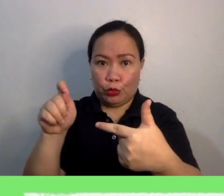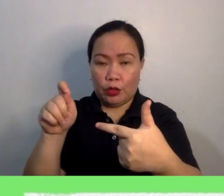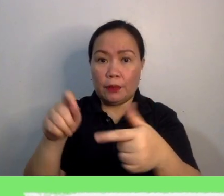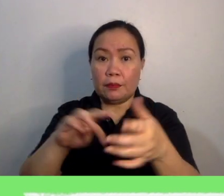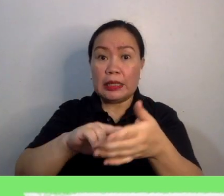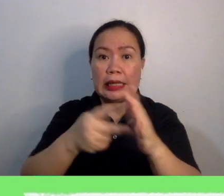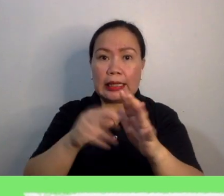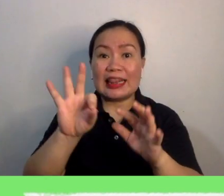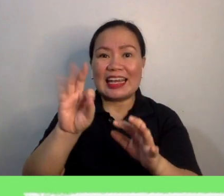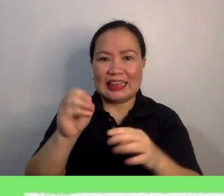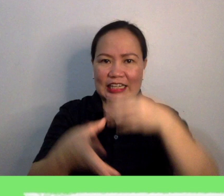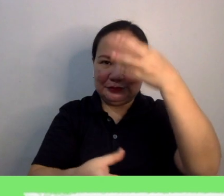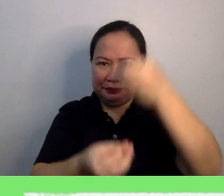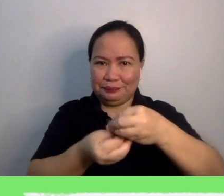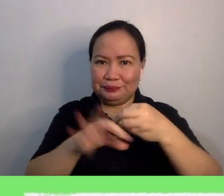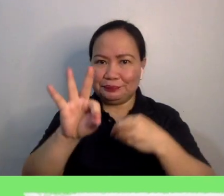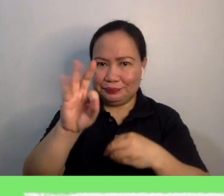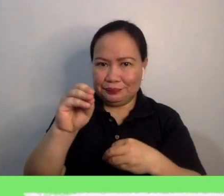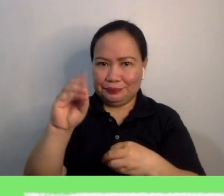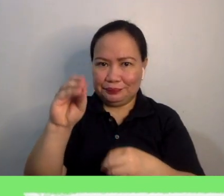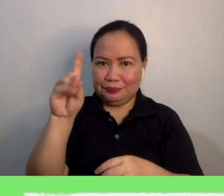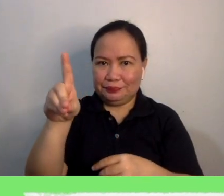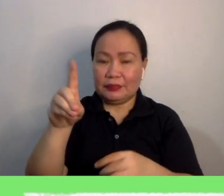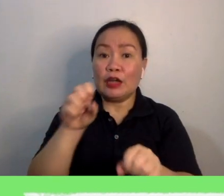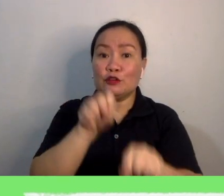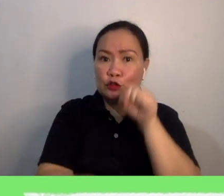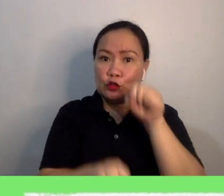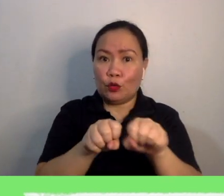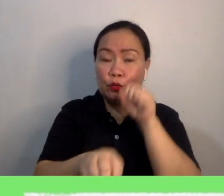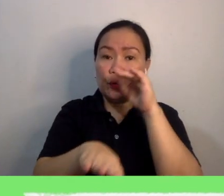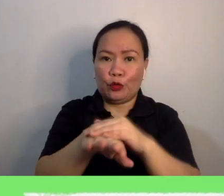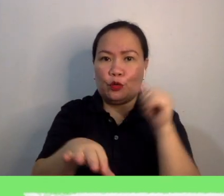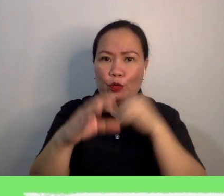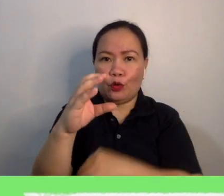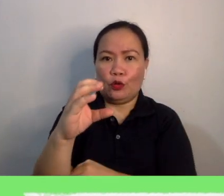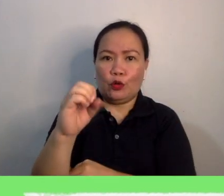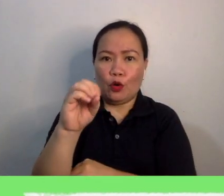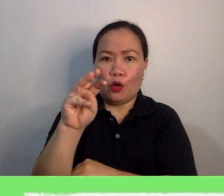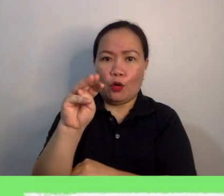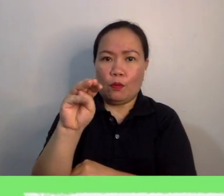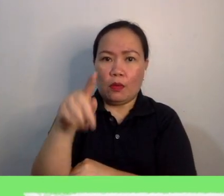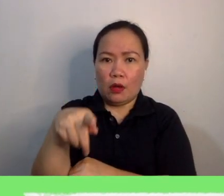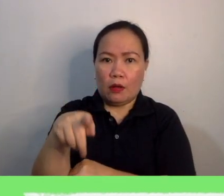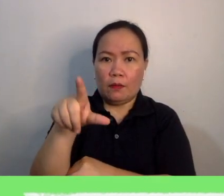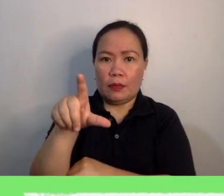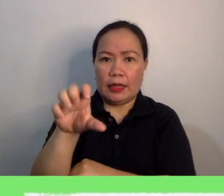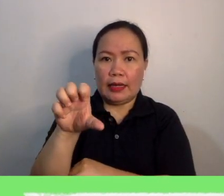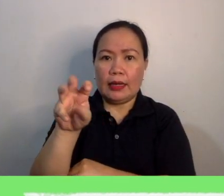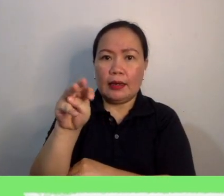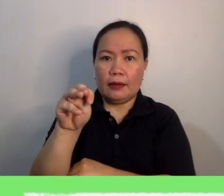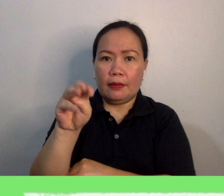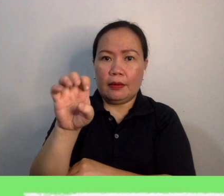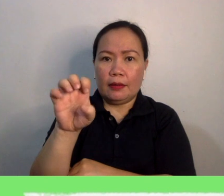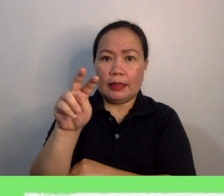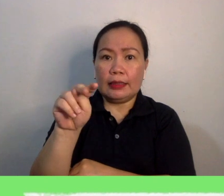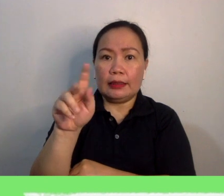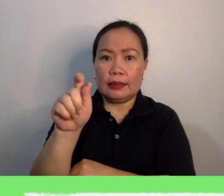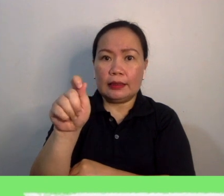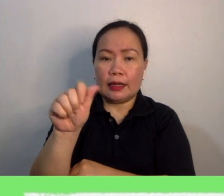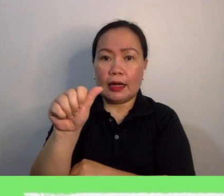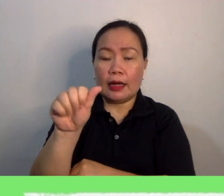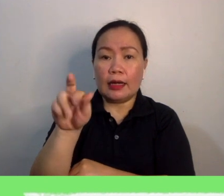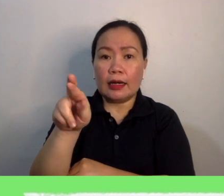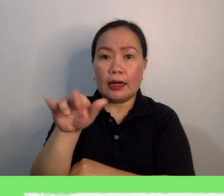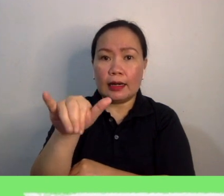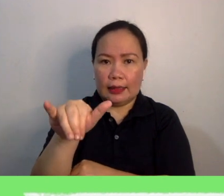dito. Okay? So, ibig sabihin, these two angles measures 90 degrees because of